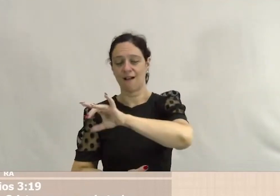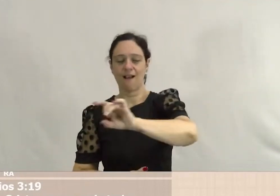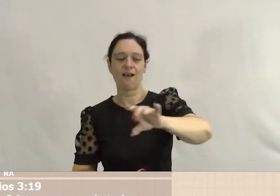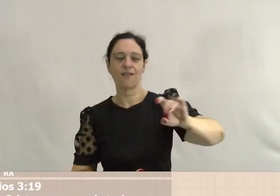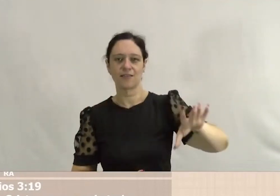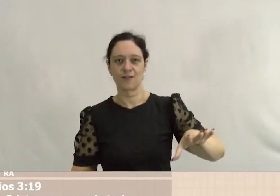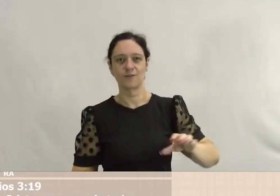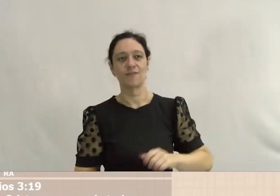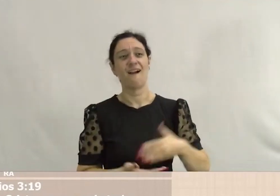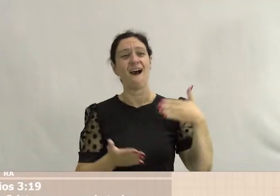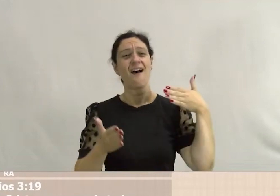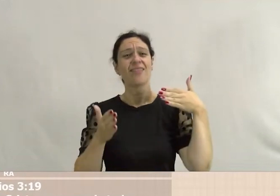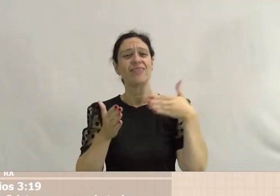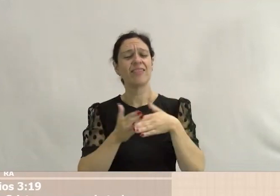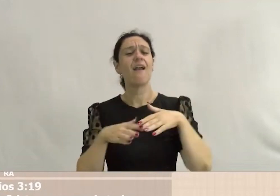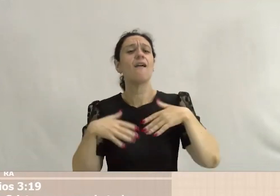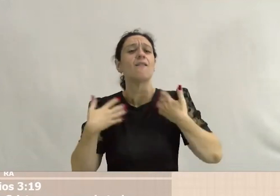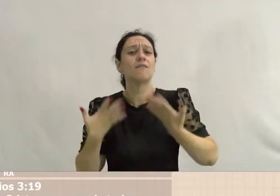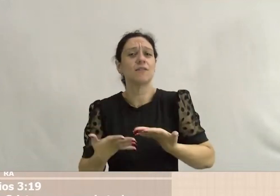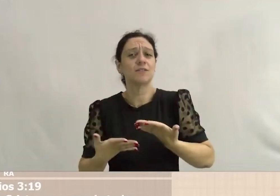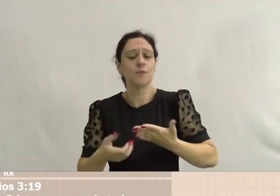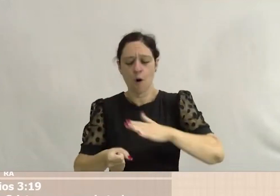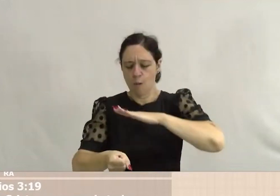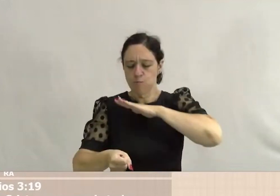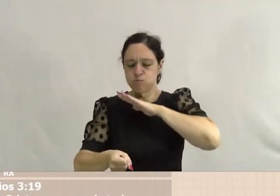Deus deseja nos preencher